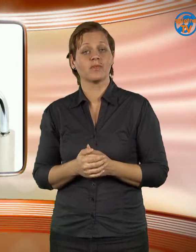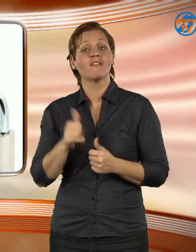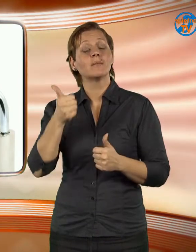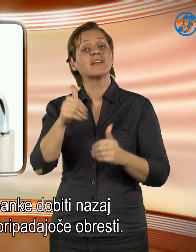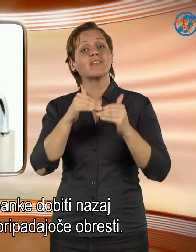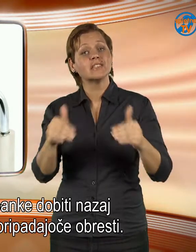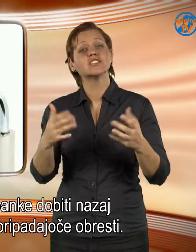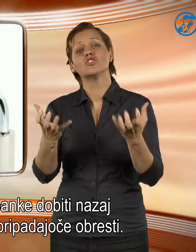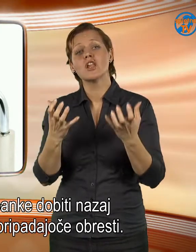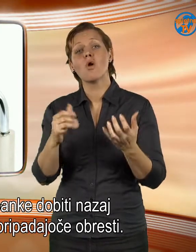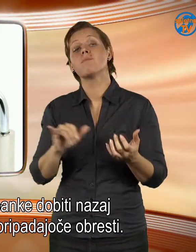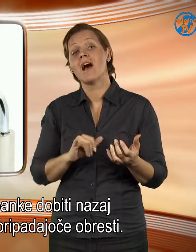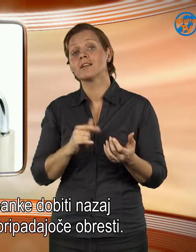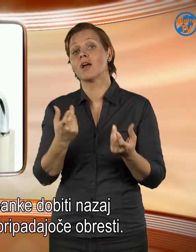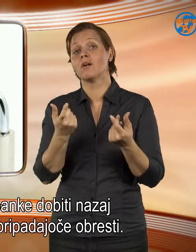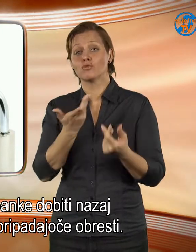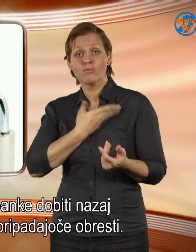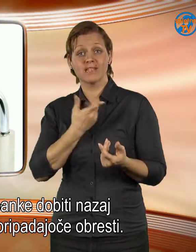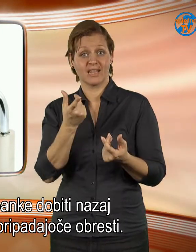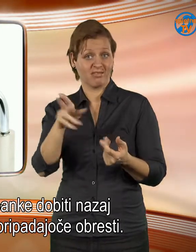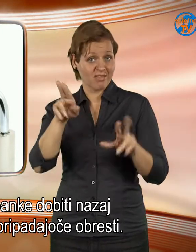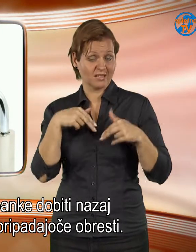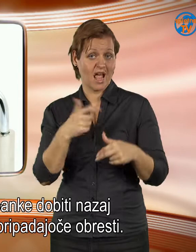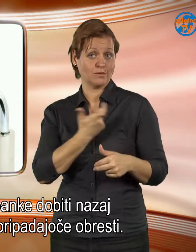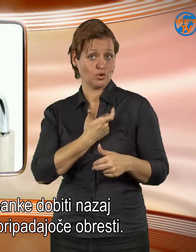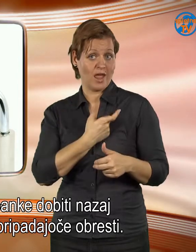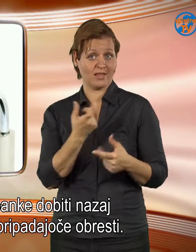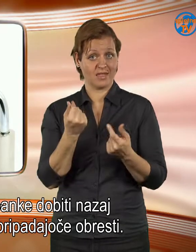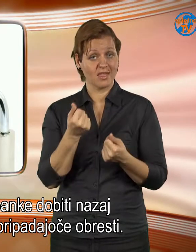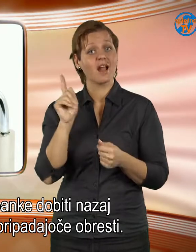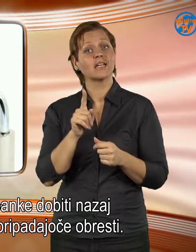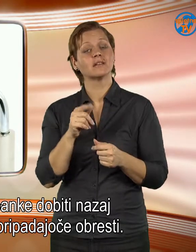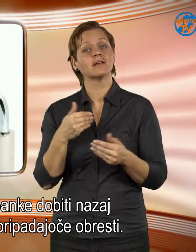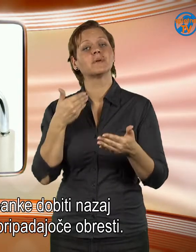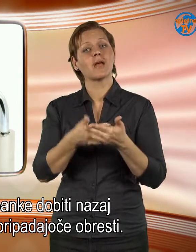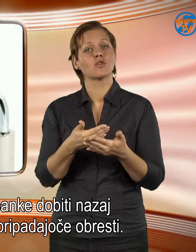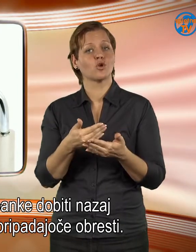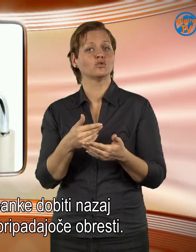V prvi vrsti želijo dobiti nazaj izposojeni denar in pripadajoče obresti.